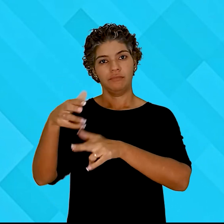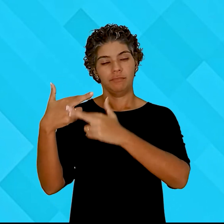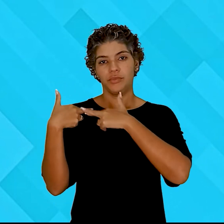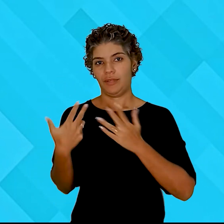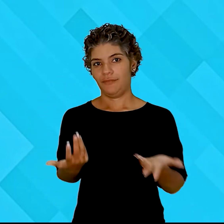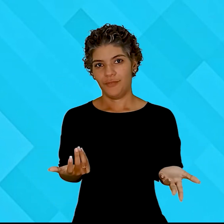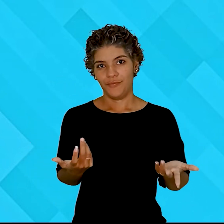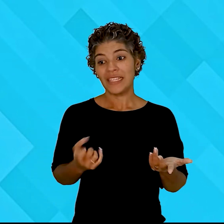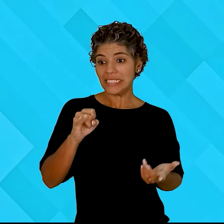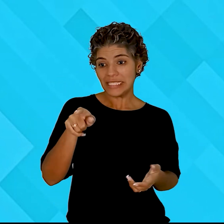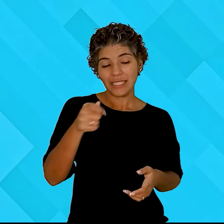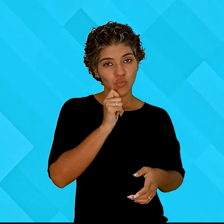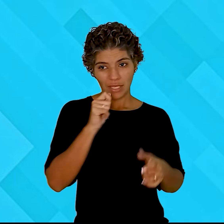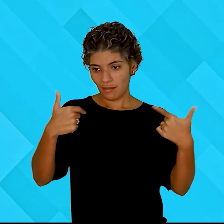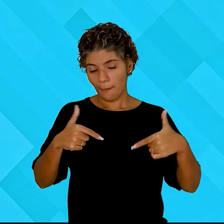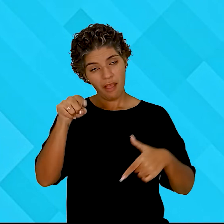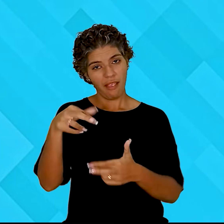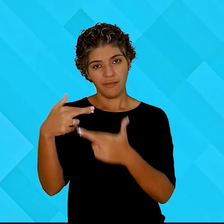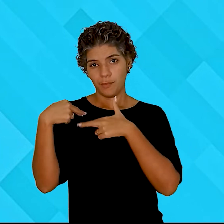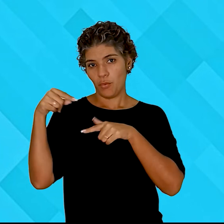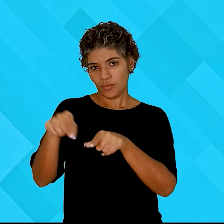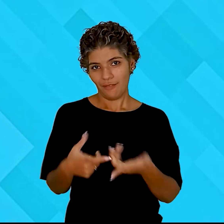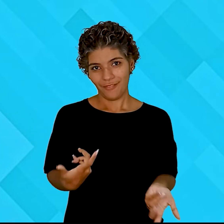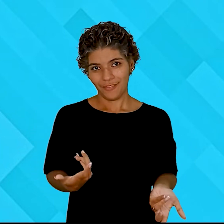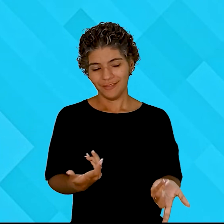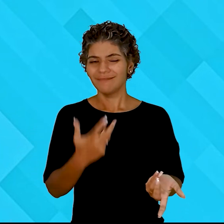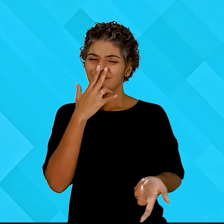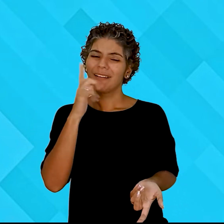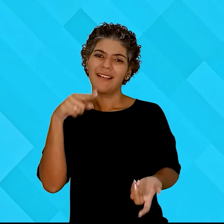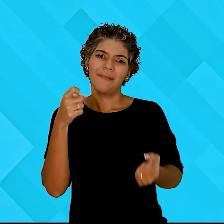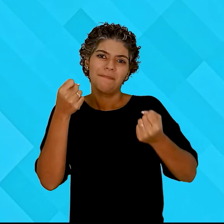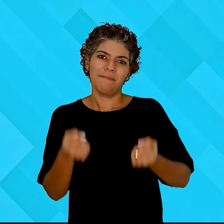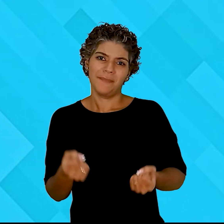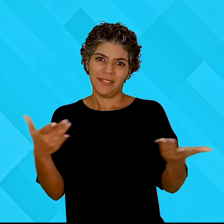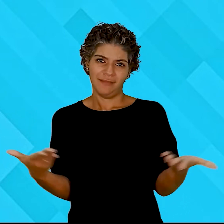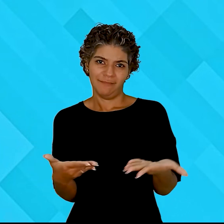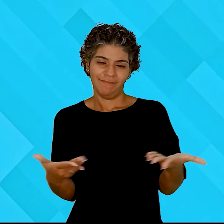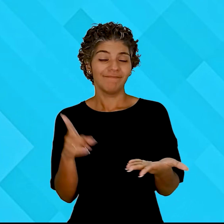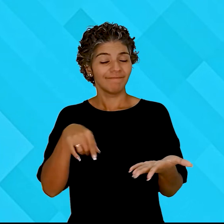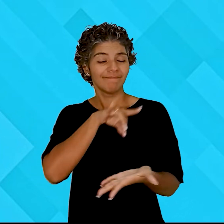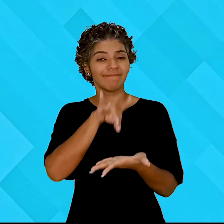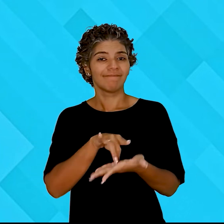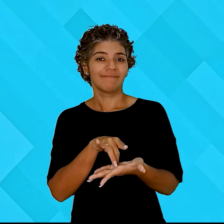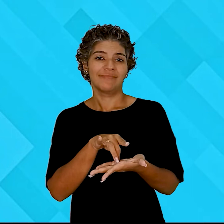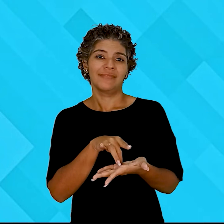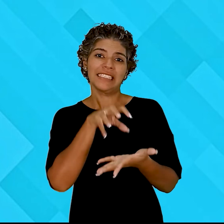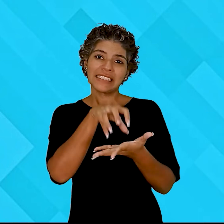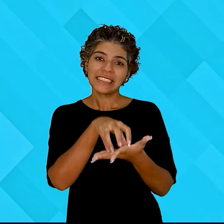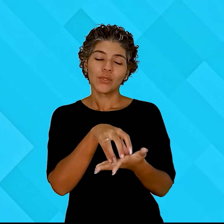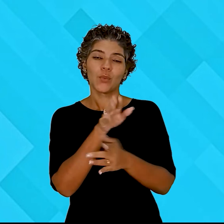muito pesada de se dizer no Brasil hoje, mas é a realidade do setor cultural e possivelmente de diversos outros setores culturais